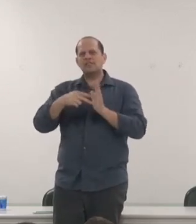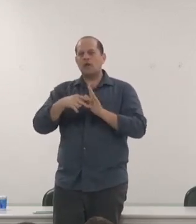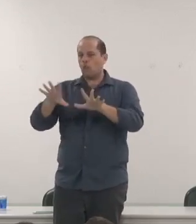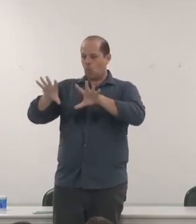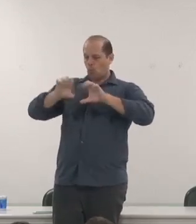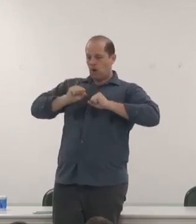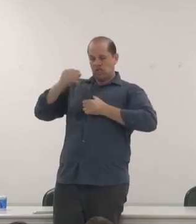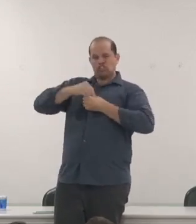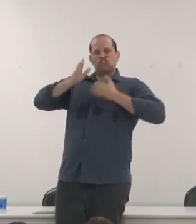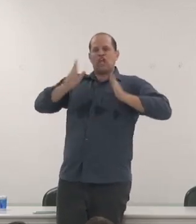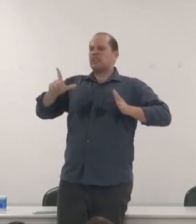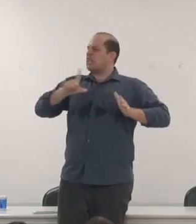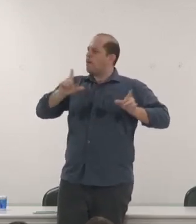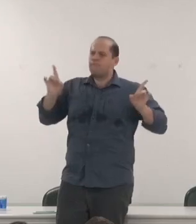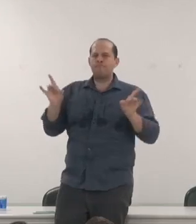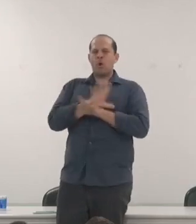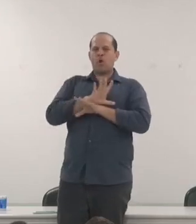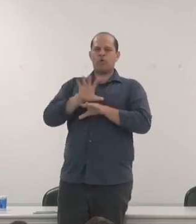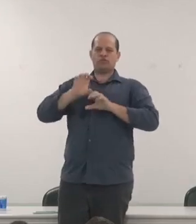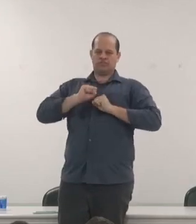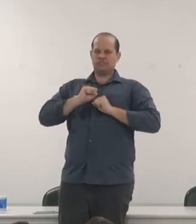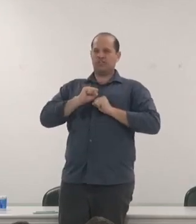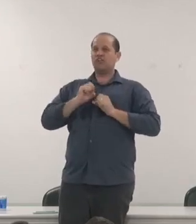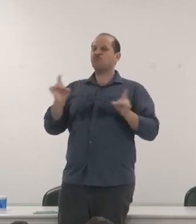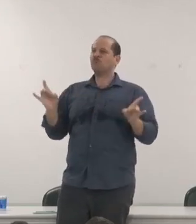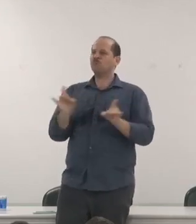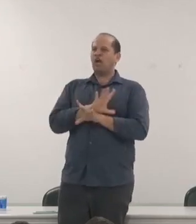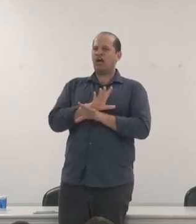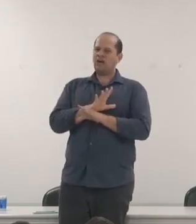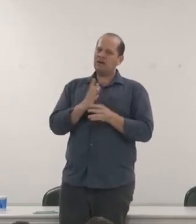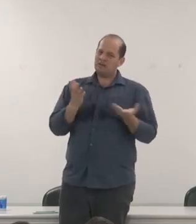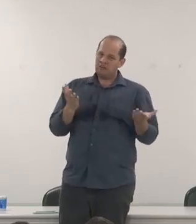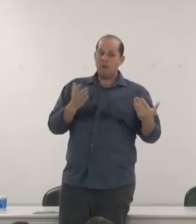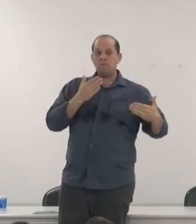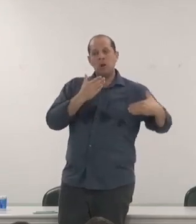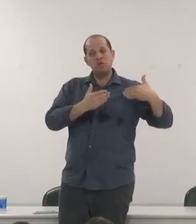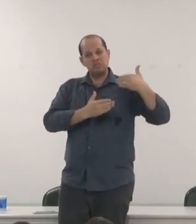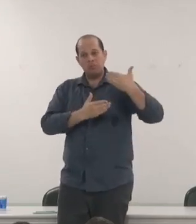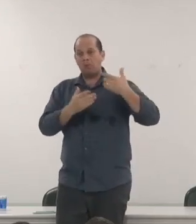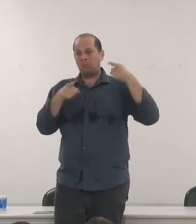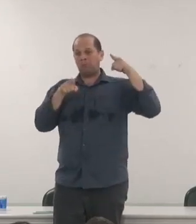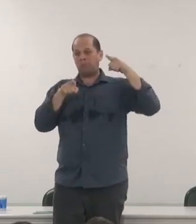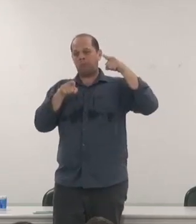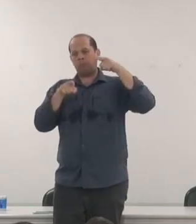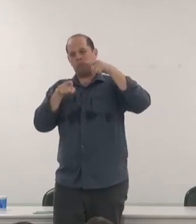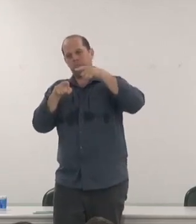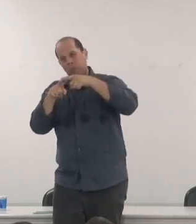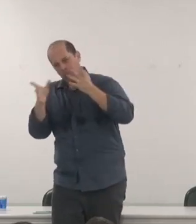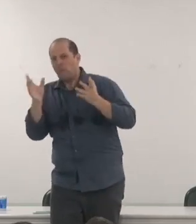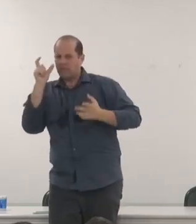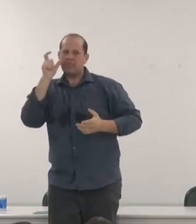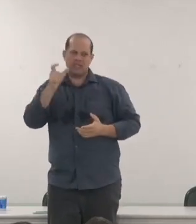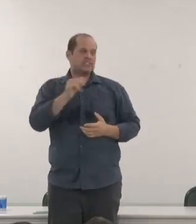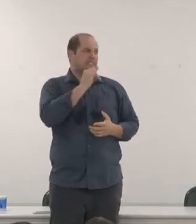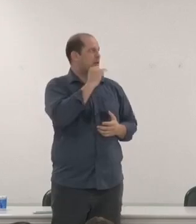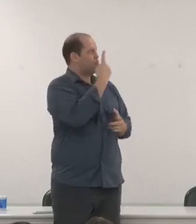de pronto, de finalizado, há a incorporação, a concomitância do movimento da boca em